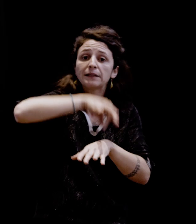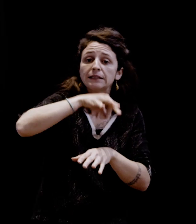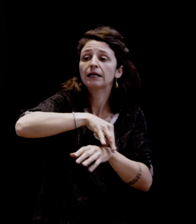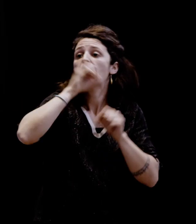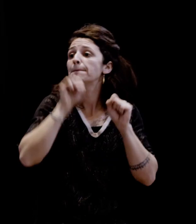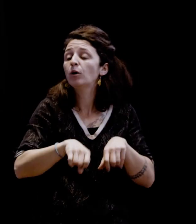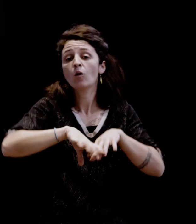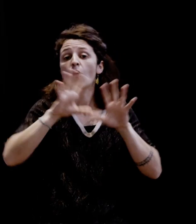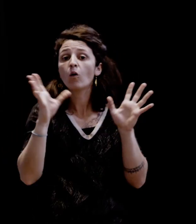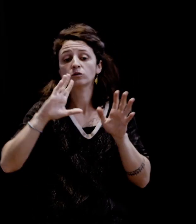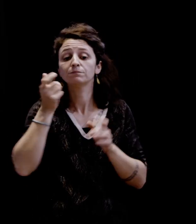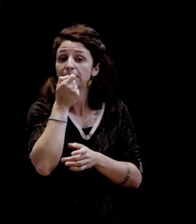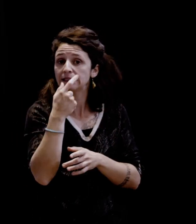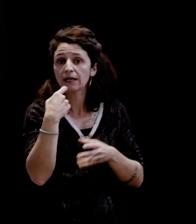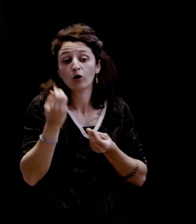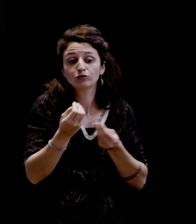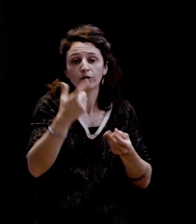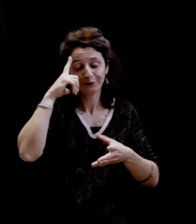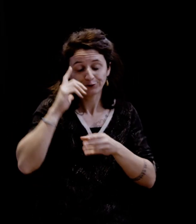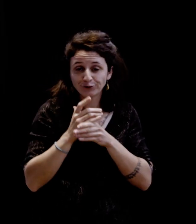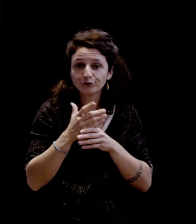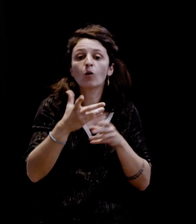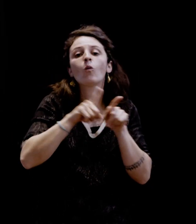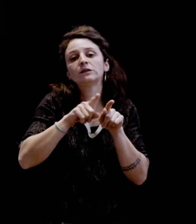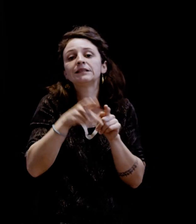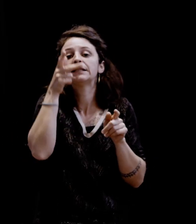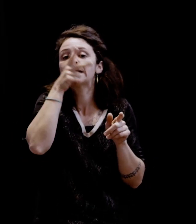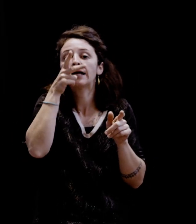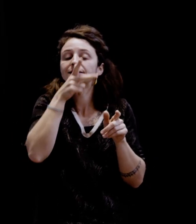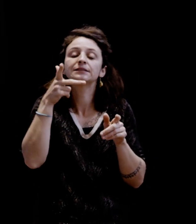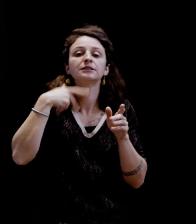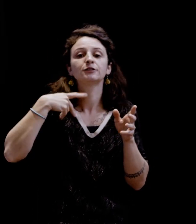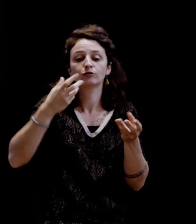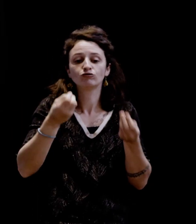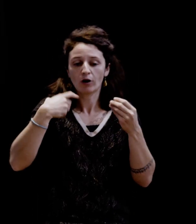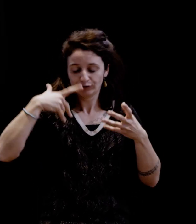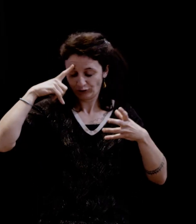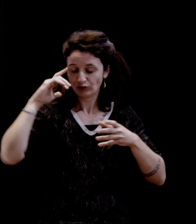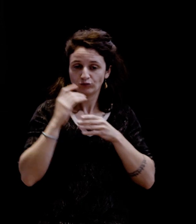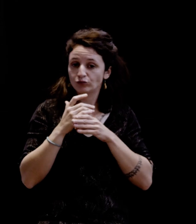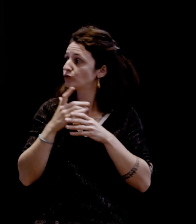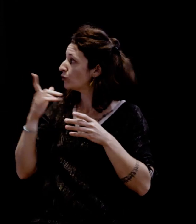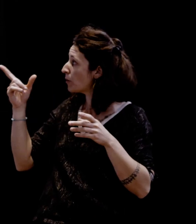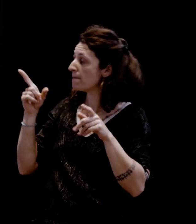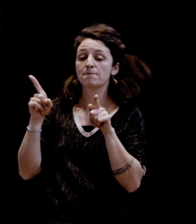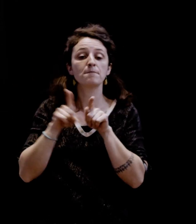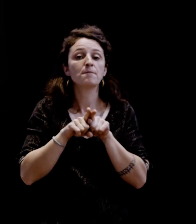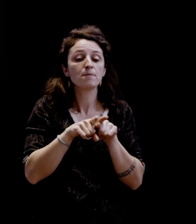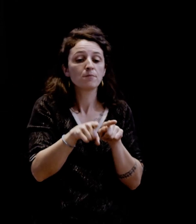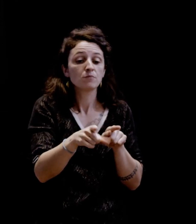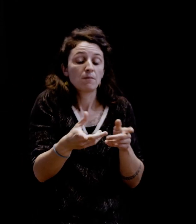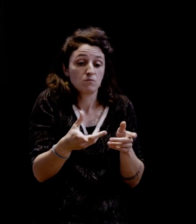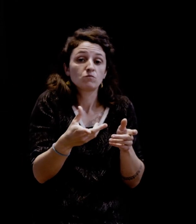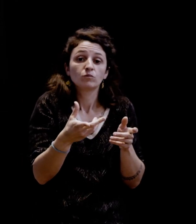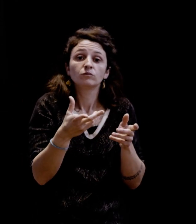et bien sûr, avec ce méopa, ce gaz hilarant, comme on disait, qui est un mélange équimolaire